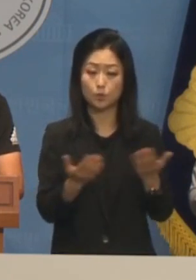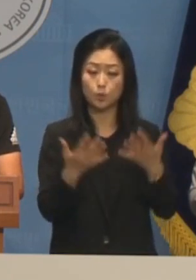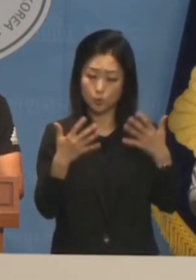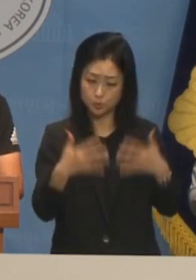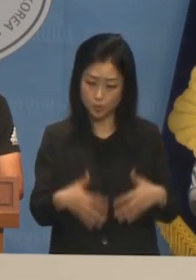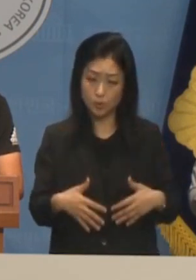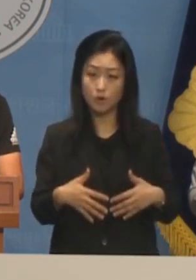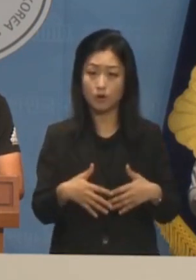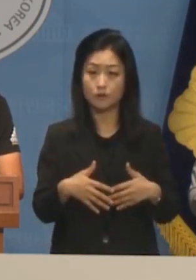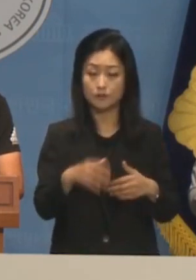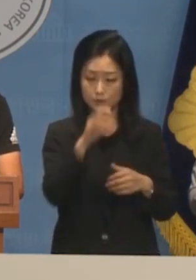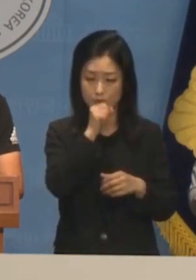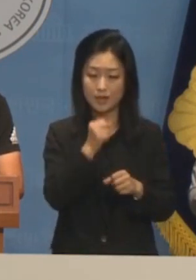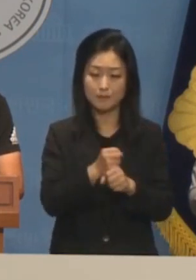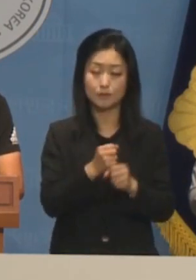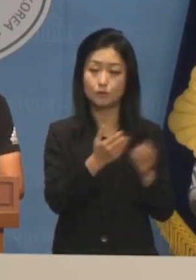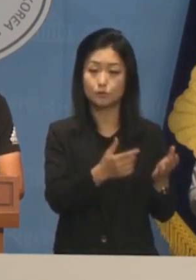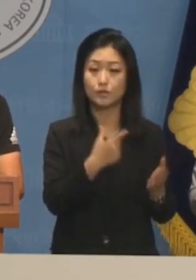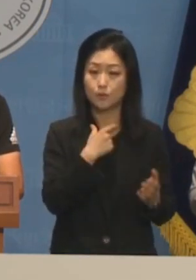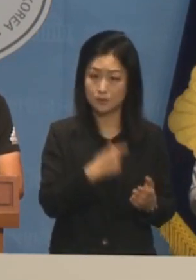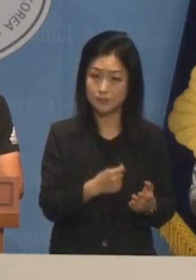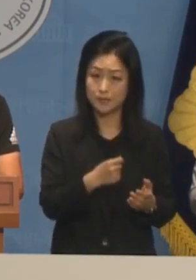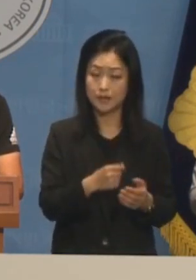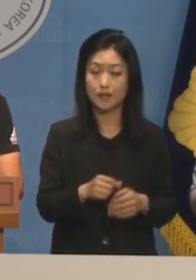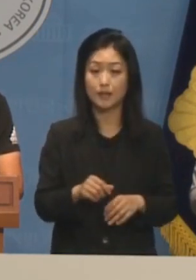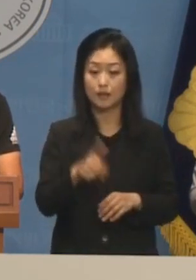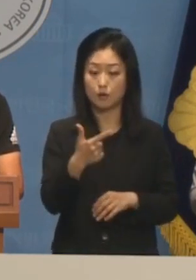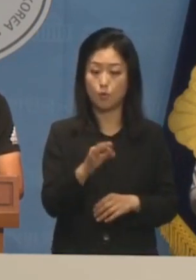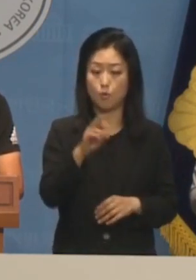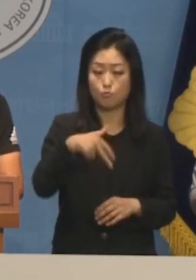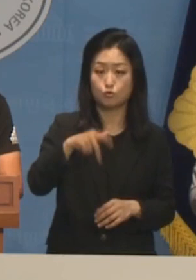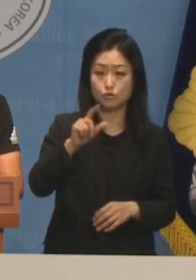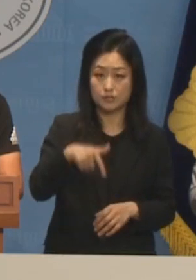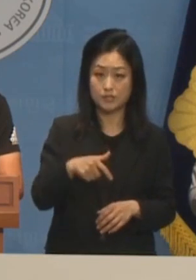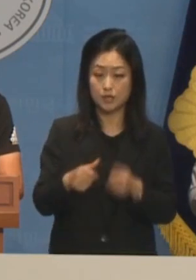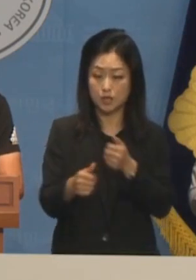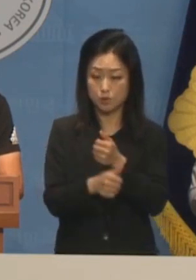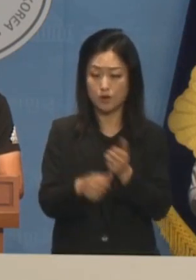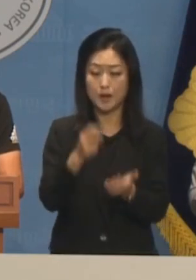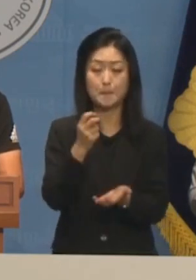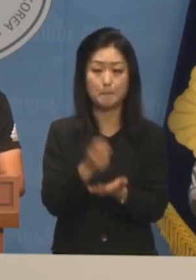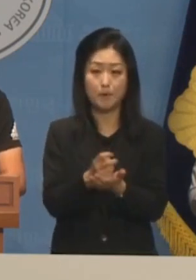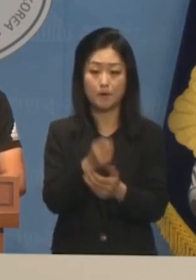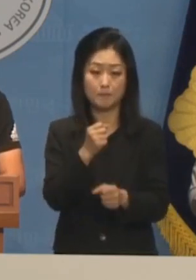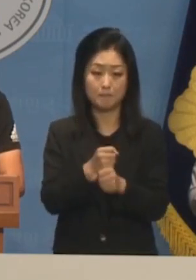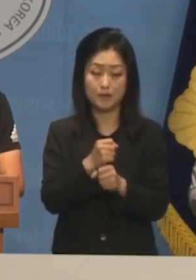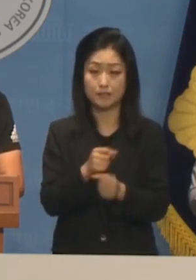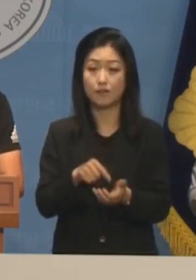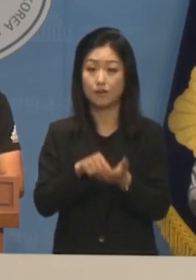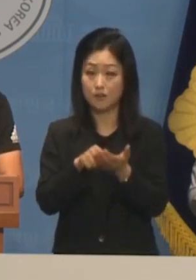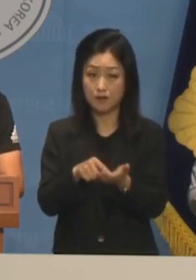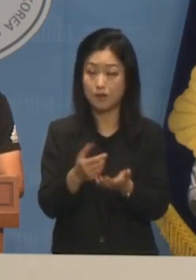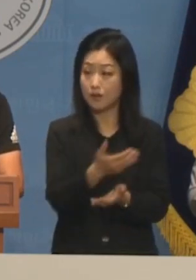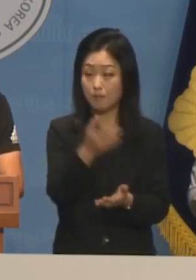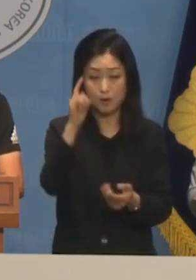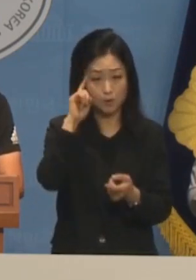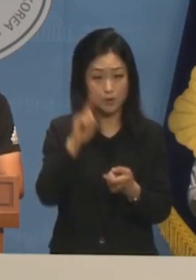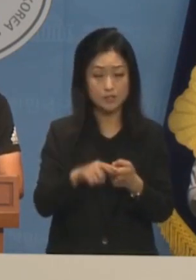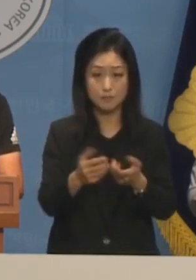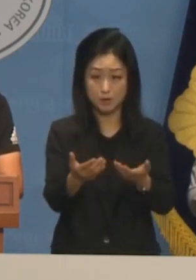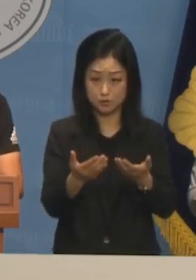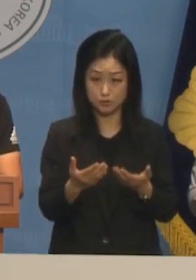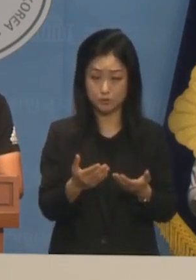노동조건을 향상시키기 위해 공무직위원회법을 발의해 관심과 노력을 아끼지 않는